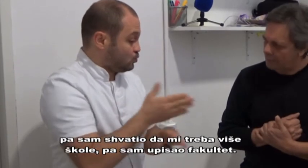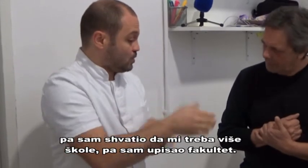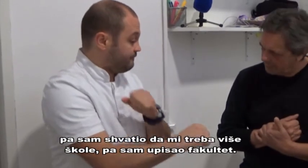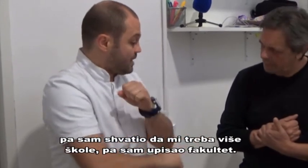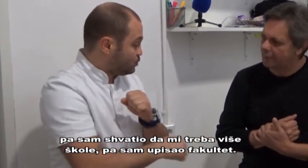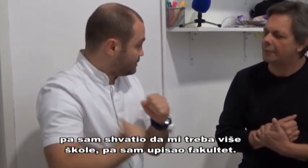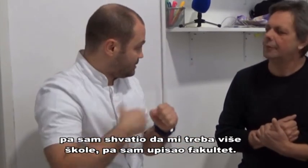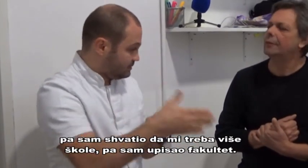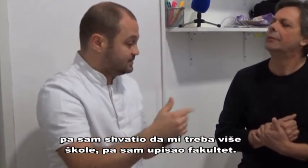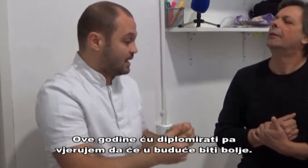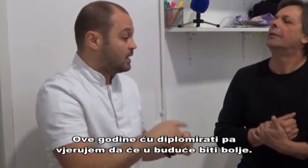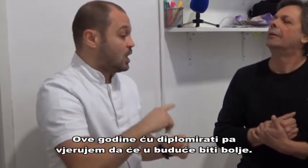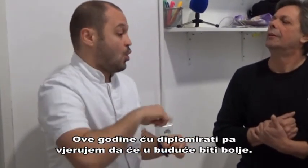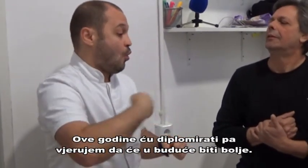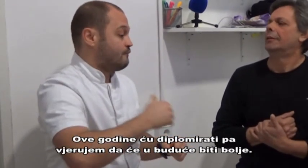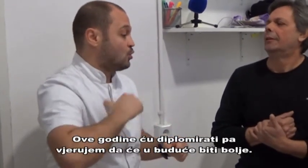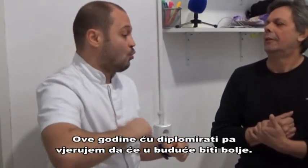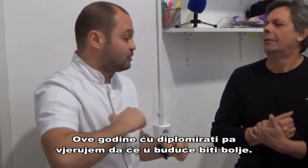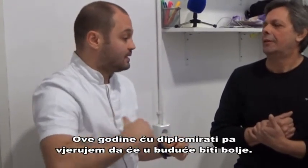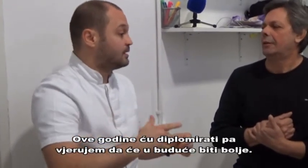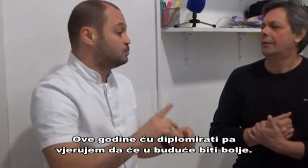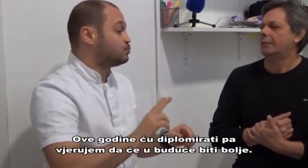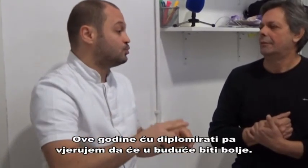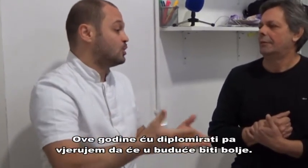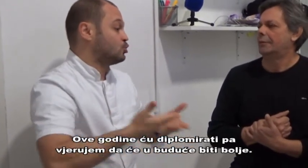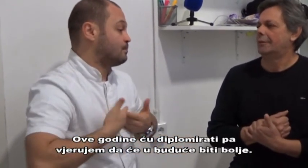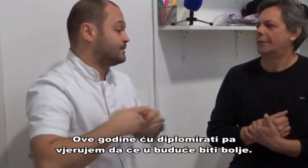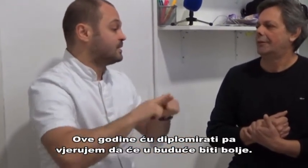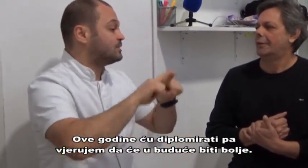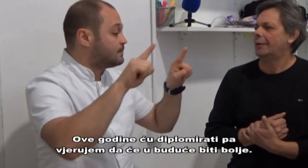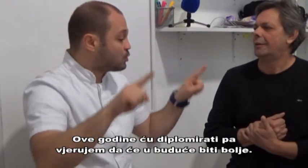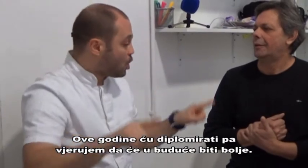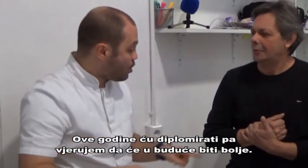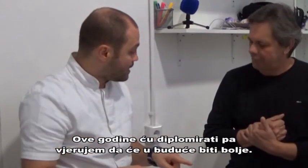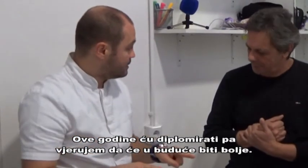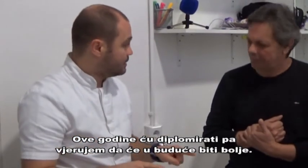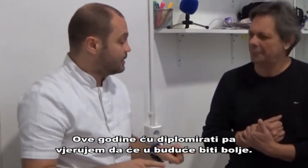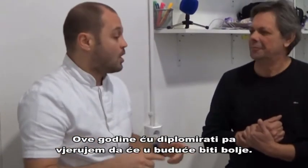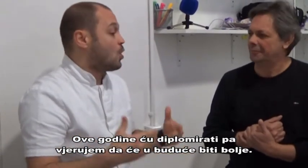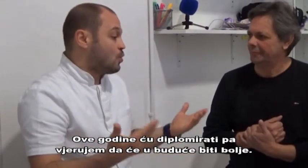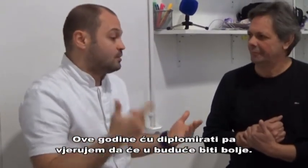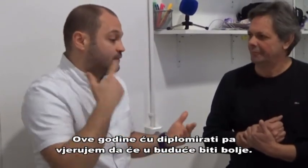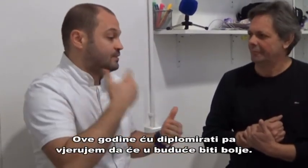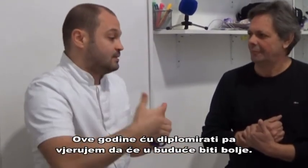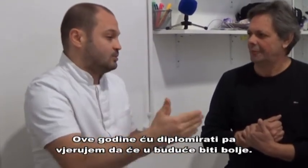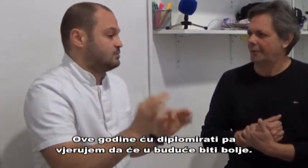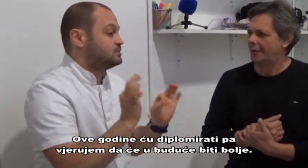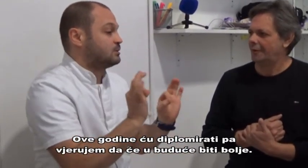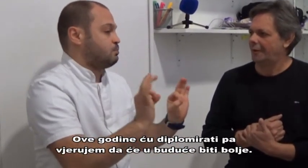na fakultet, te umbe hodin na pute, to pite timpilo umbe. Umbe vidim te